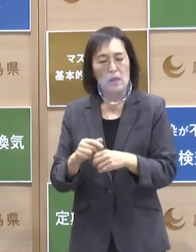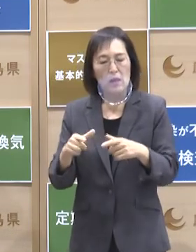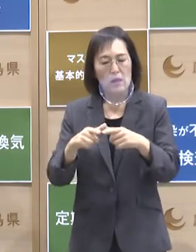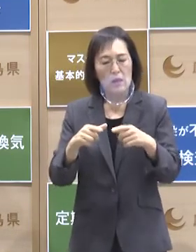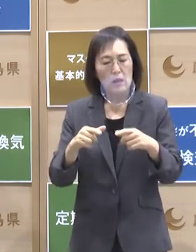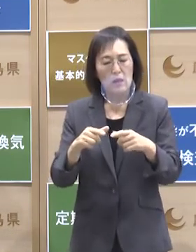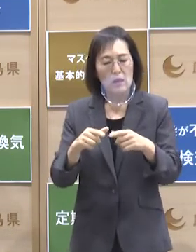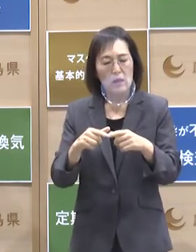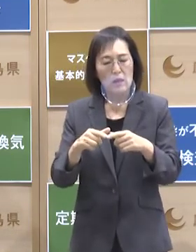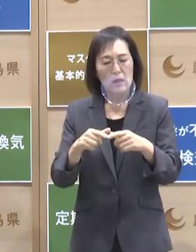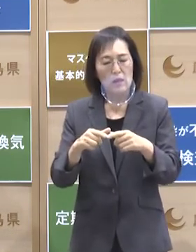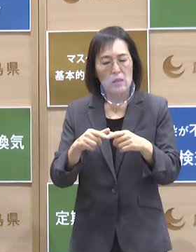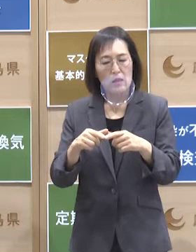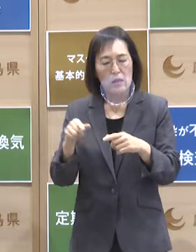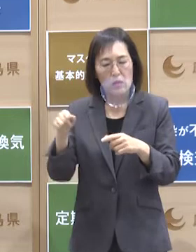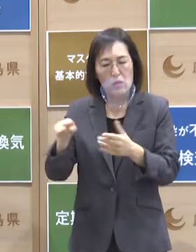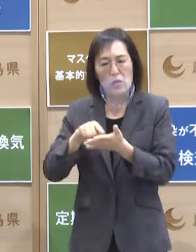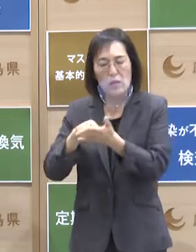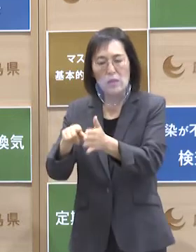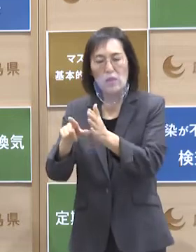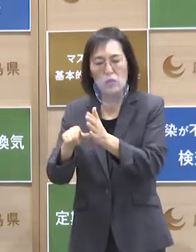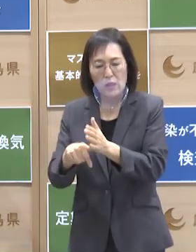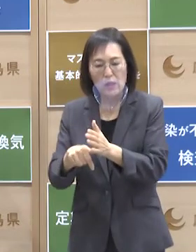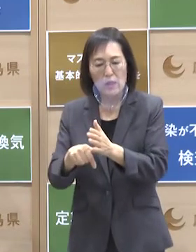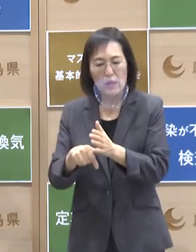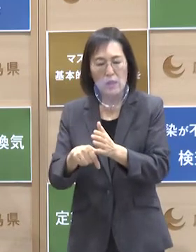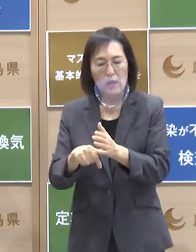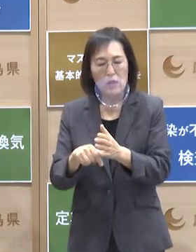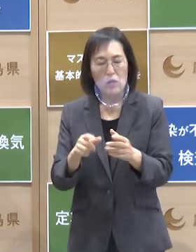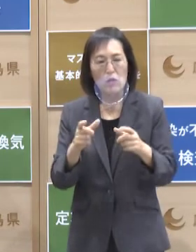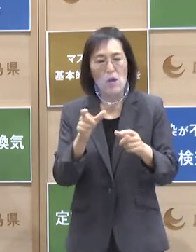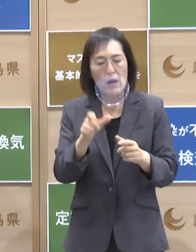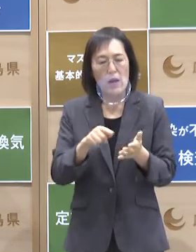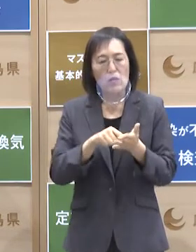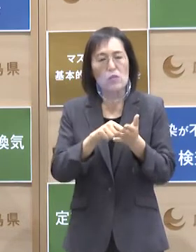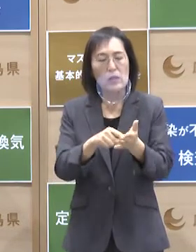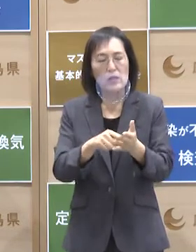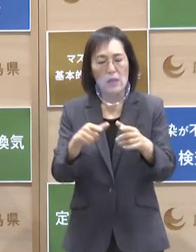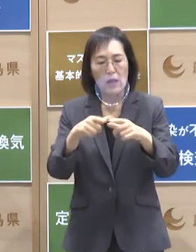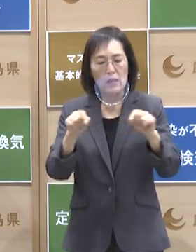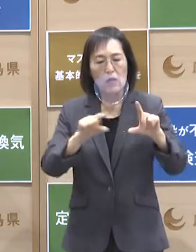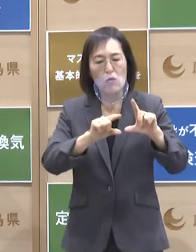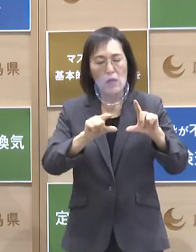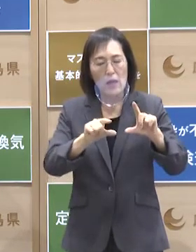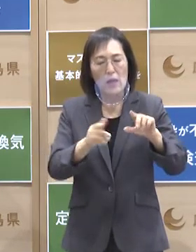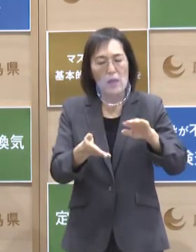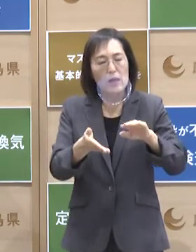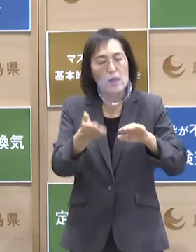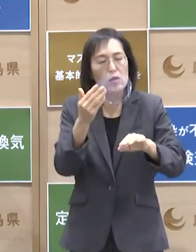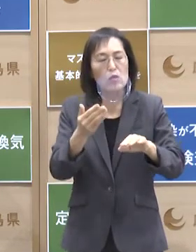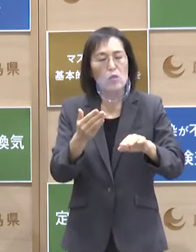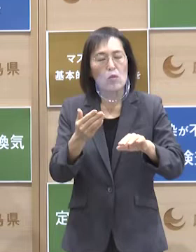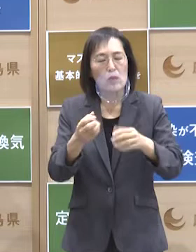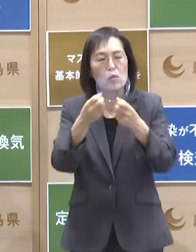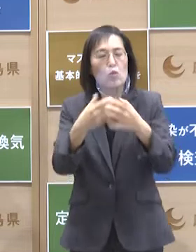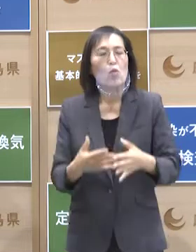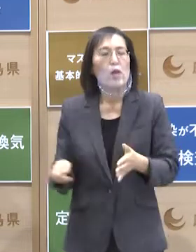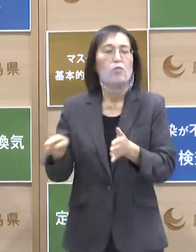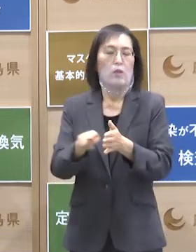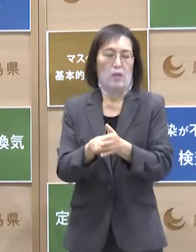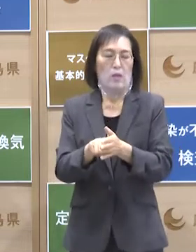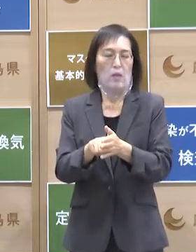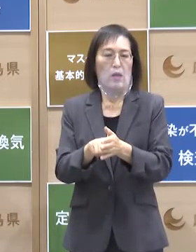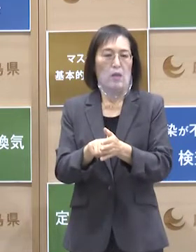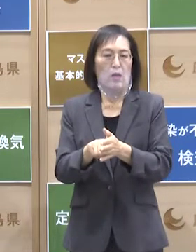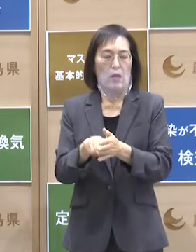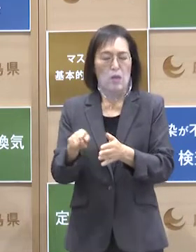平均以上でなければ申請できない仕組みを検討していると。で、県内の自治体の区長からもですね、これに反発する声が上が